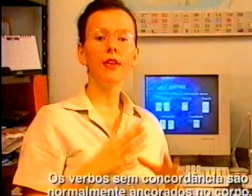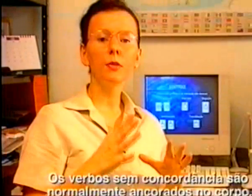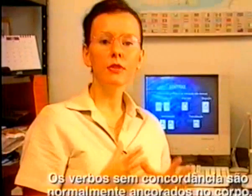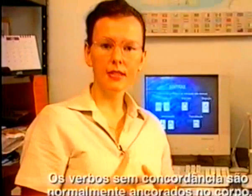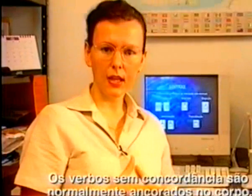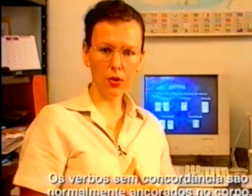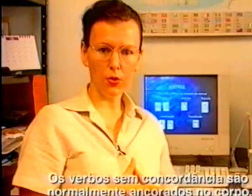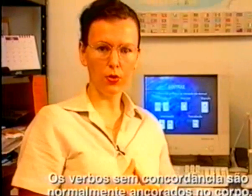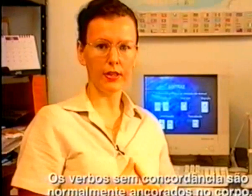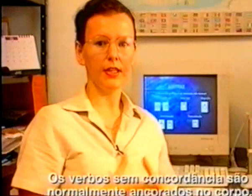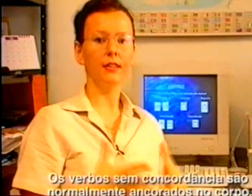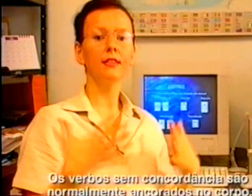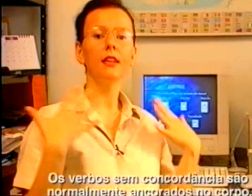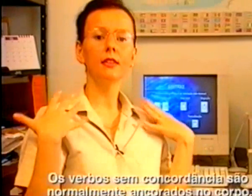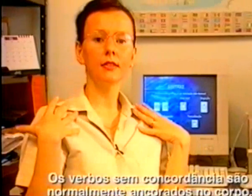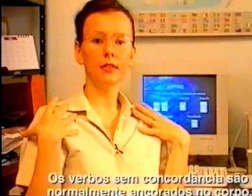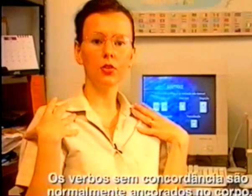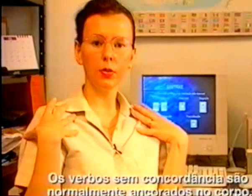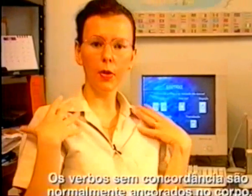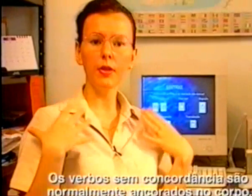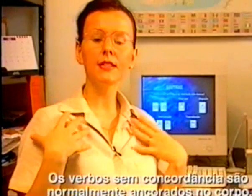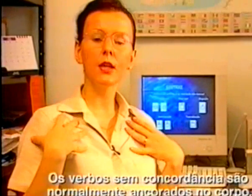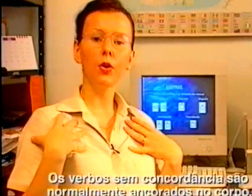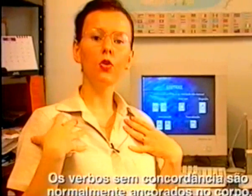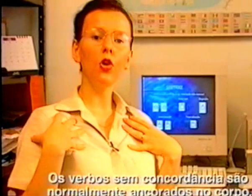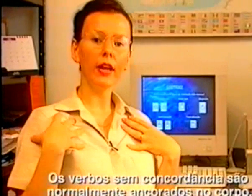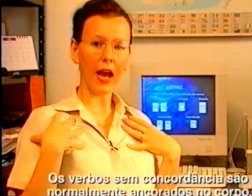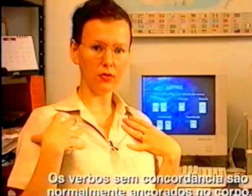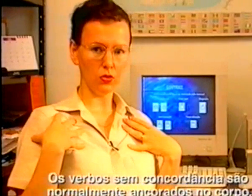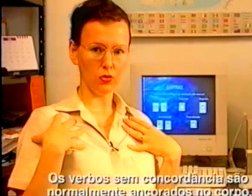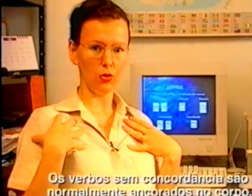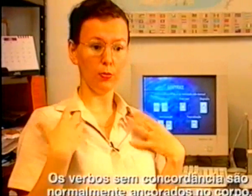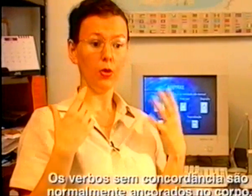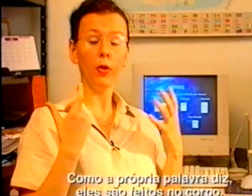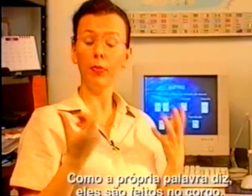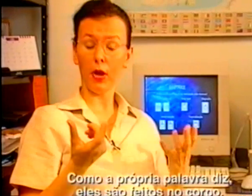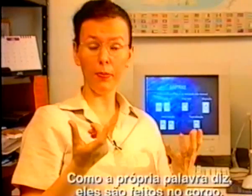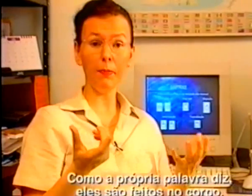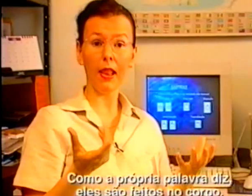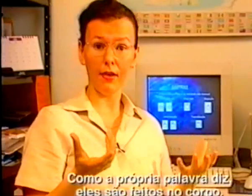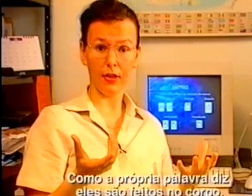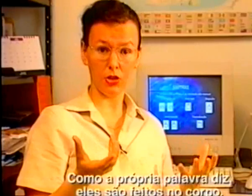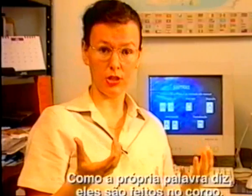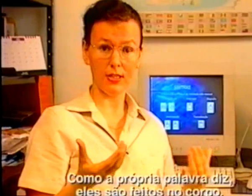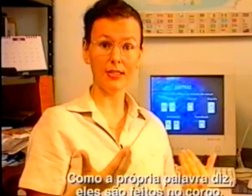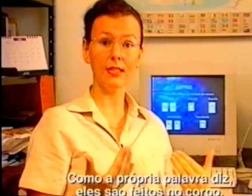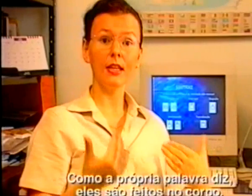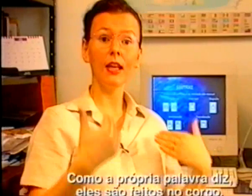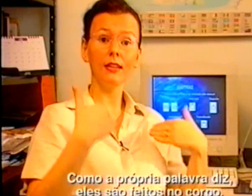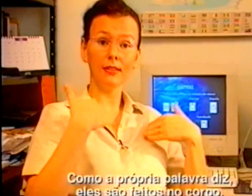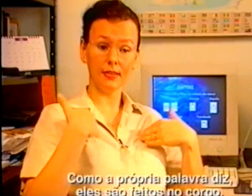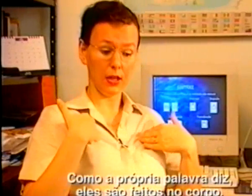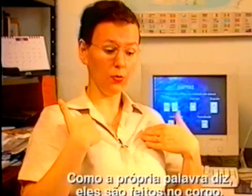Os verbos sem concordância, eles normalmente são ancorados no corpo. Como a própria palavra diz, eles